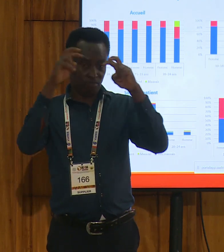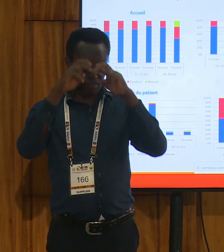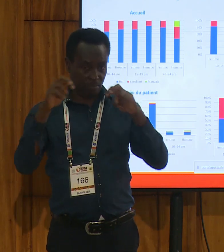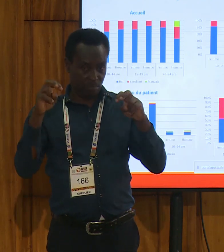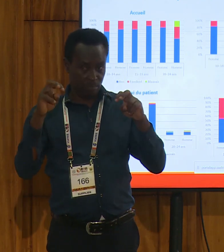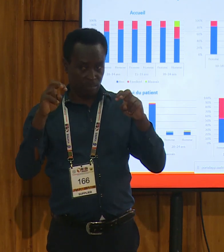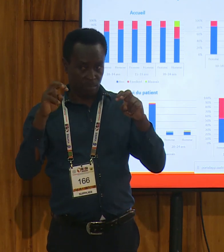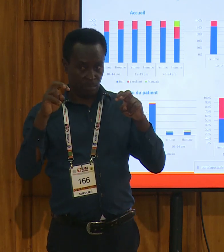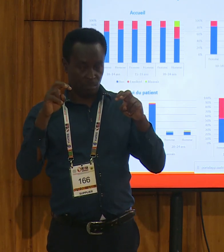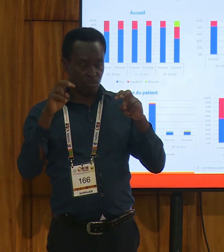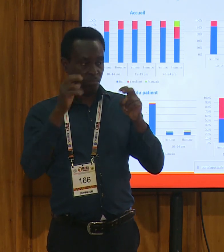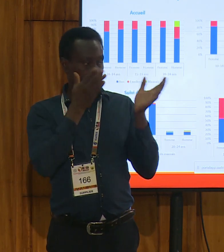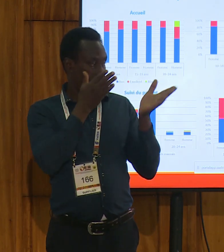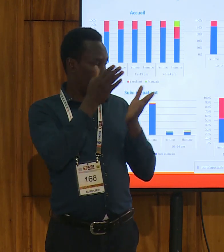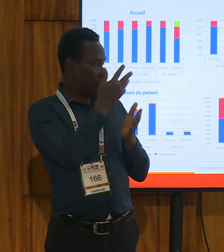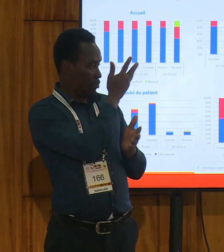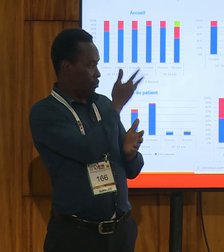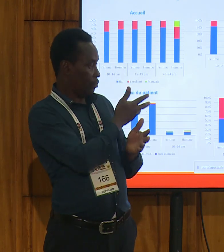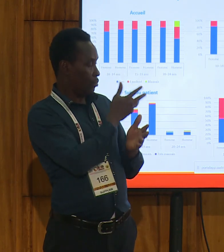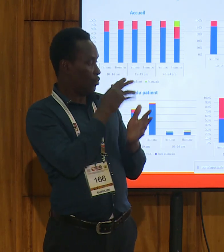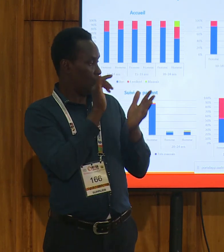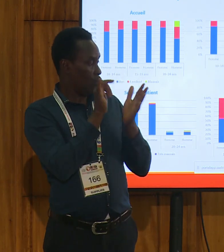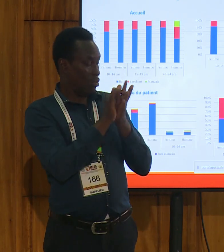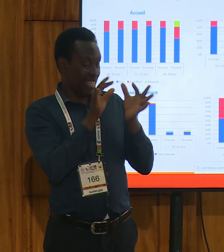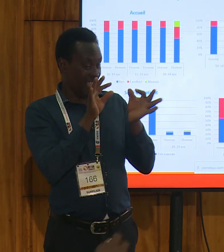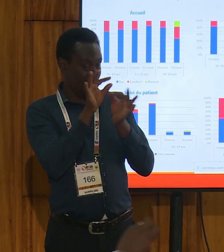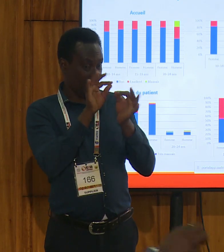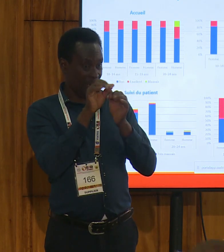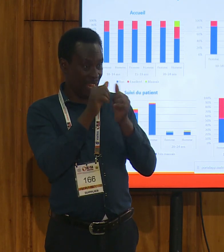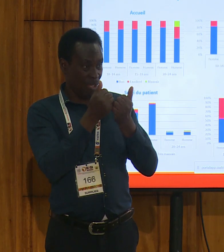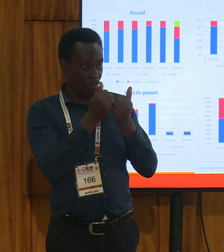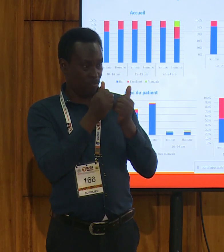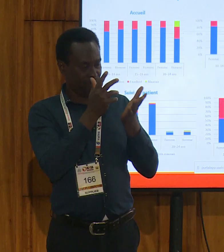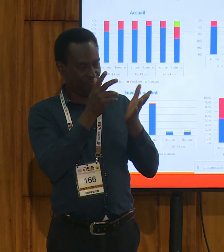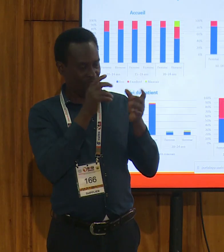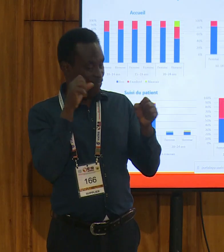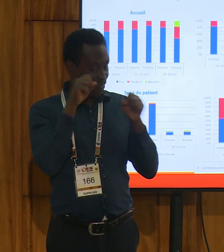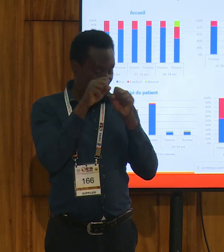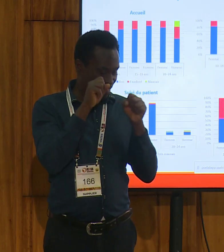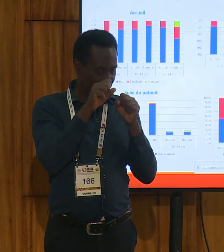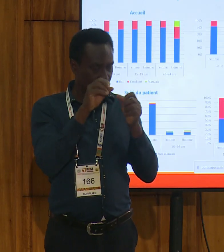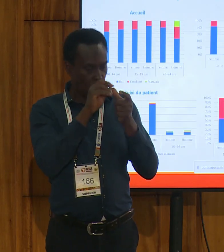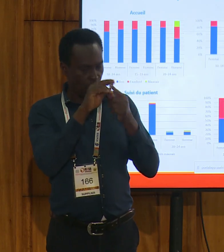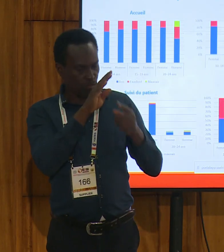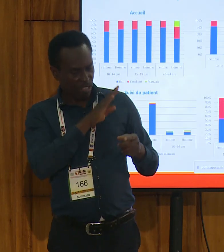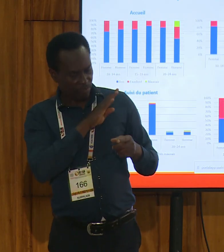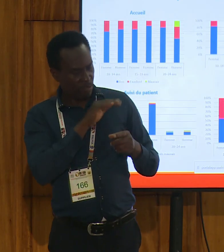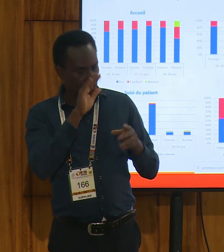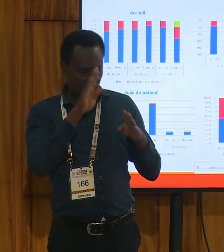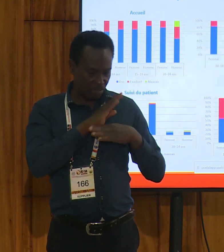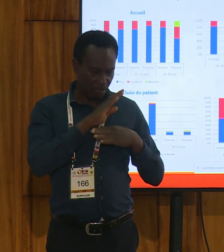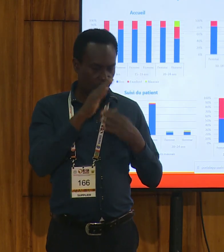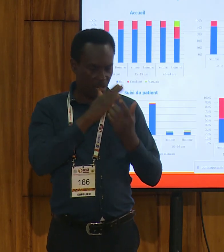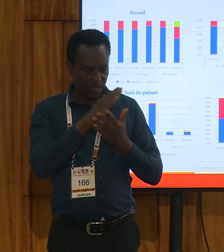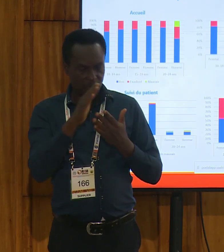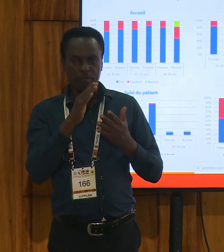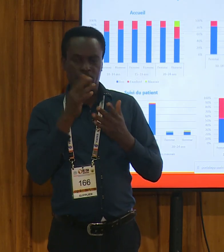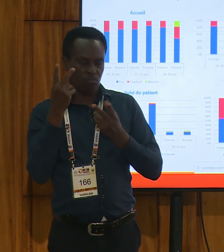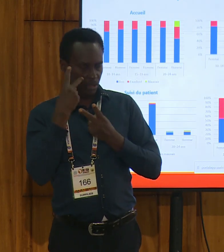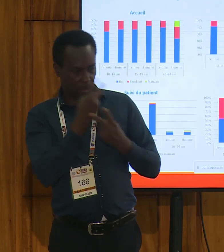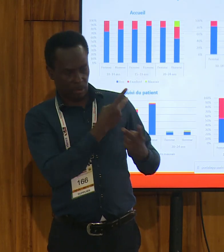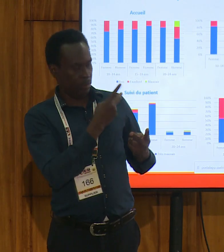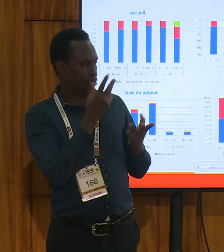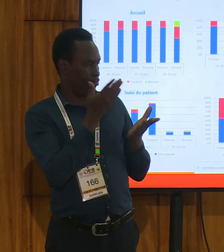patients, mais aussi du respect de confidentialité. En termes de la satisfaction au niveau de l'accueil, globalement, la majorité